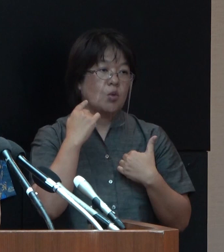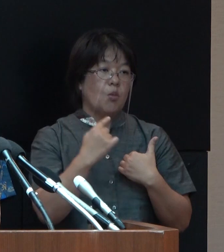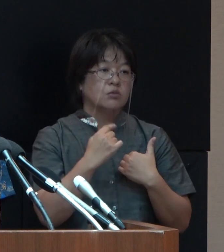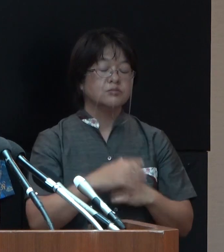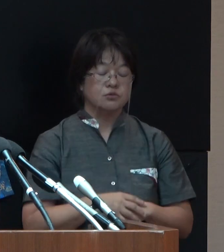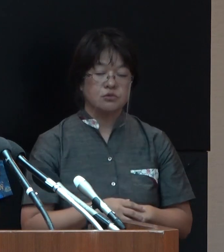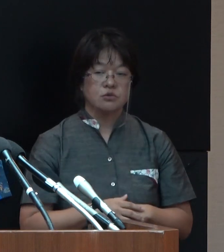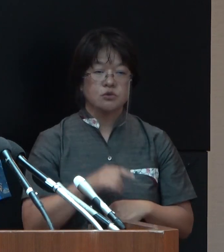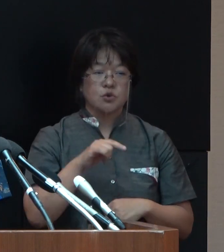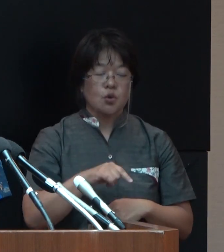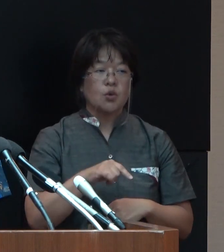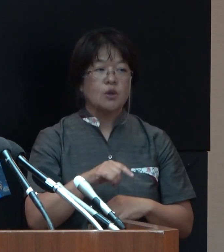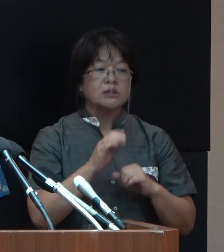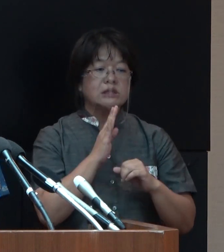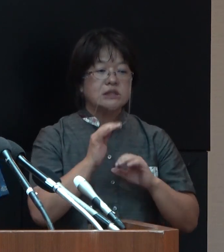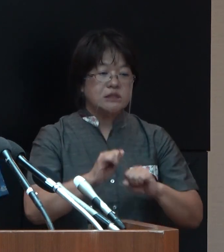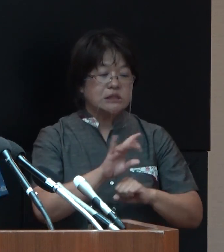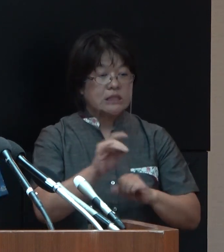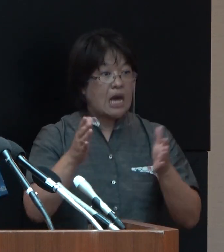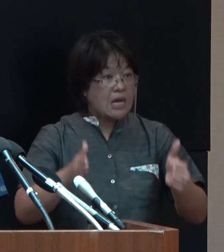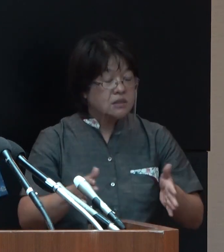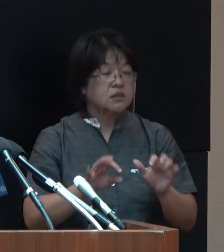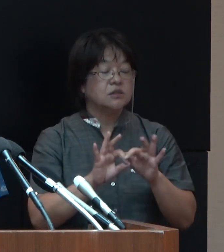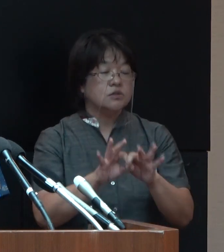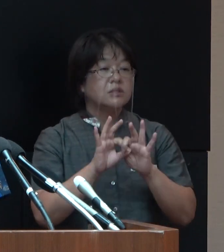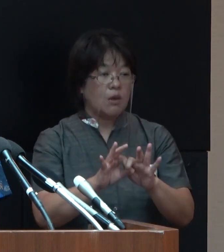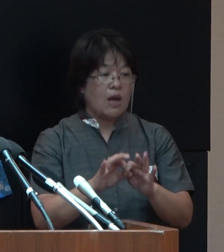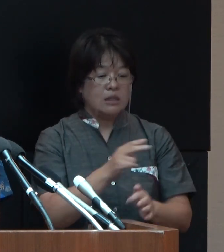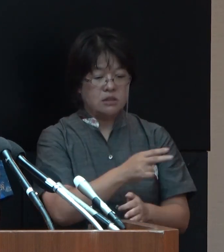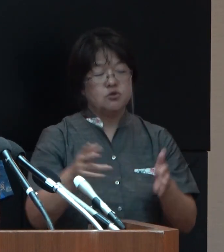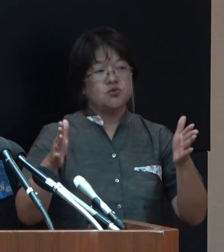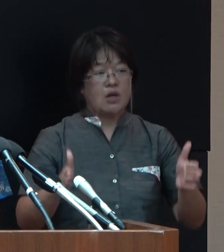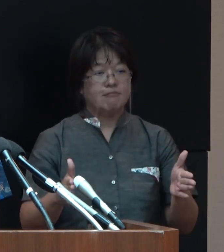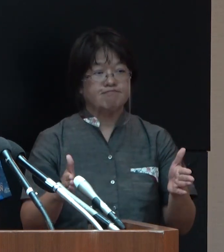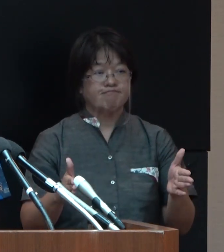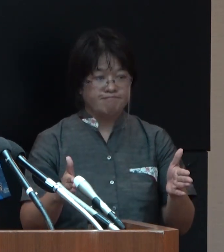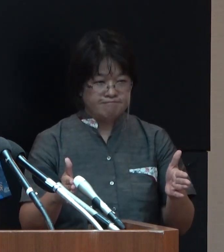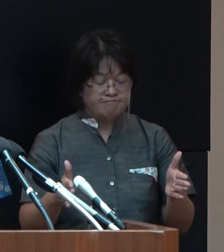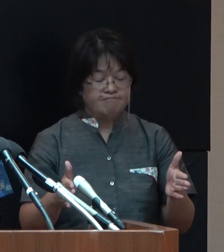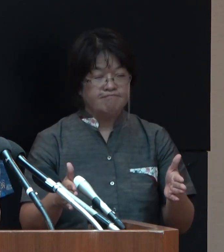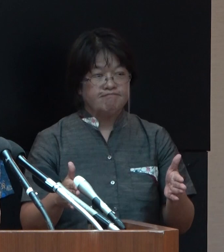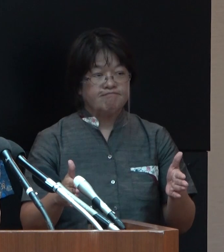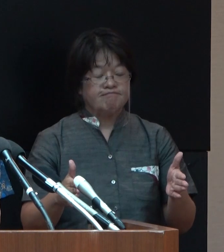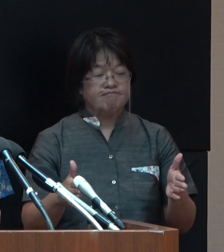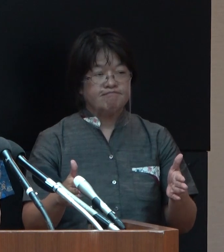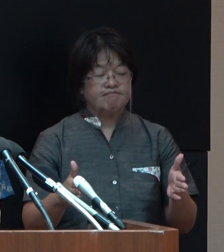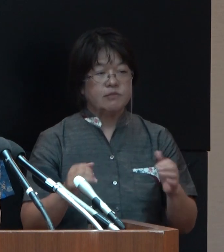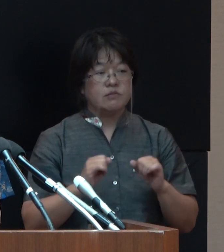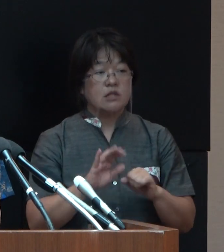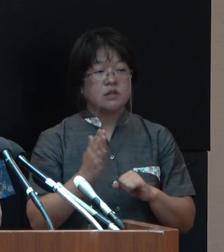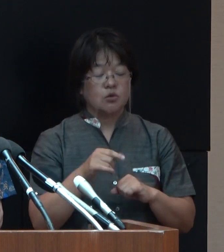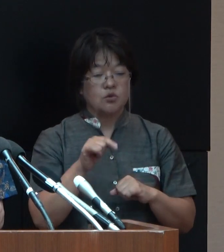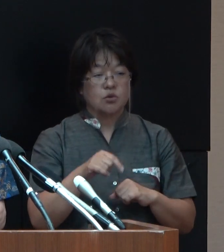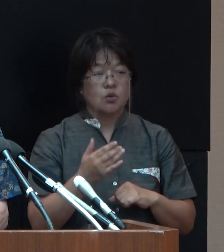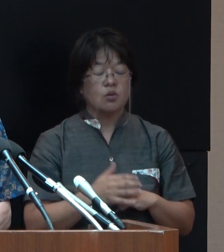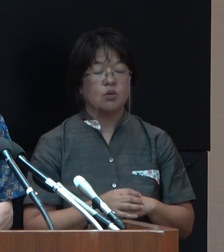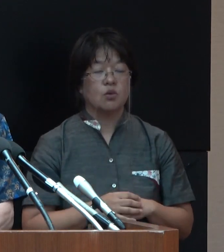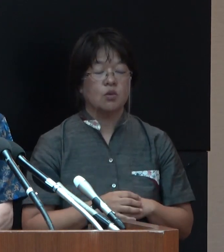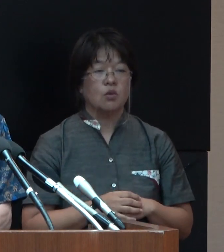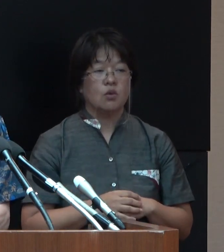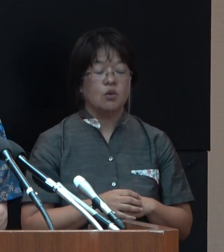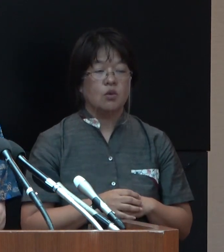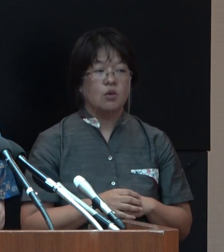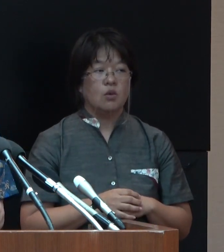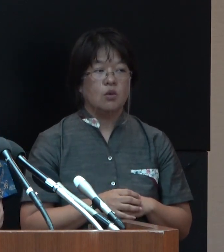が、この期間については当然8月15日まで2週間ということにさせていただくんですが、その前の段階